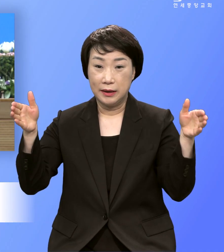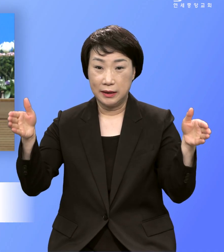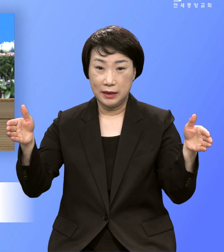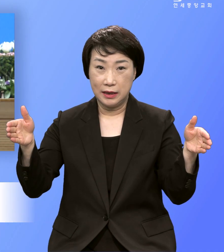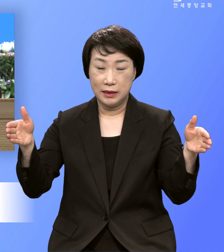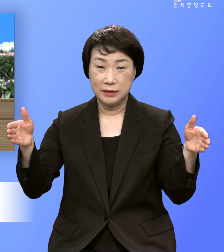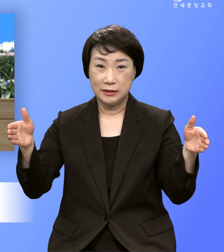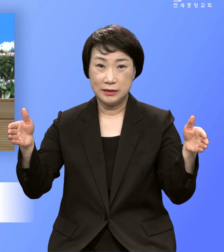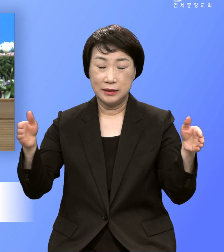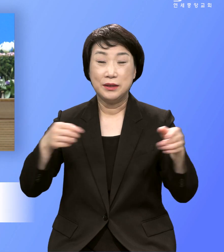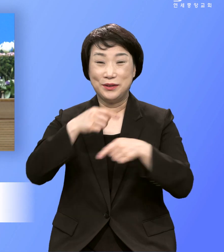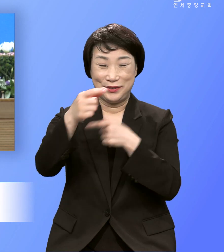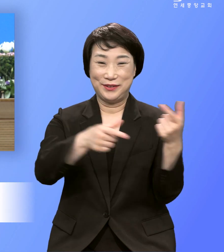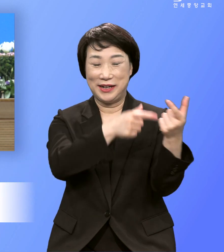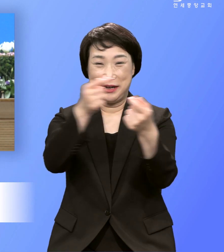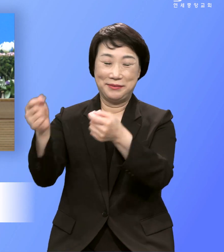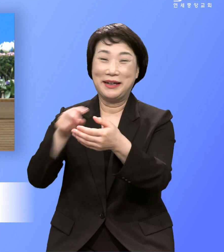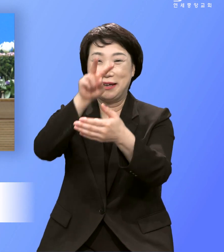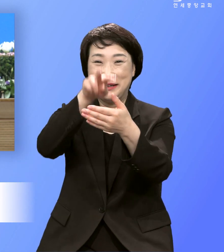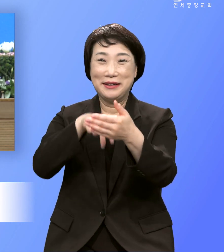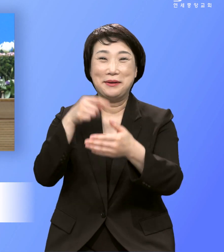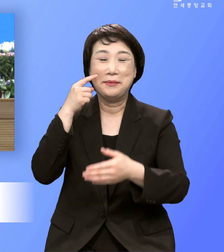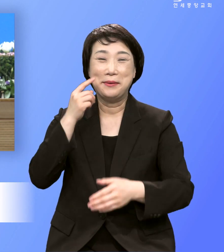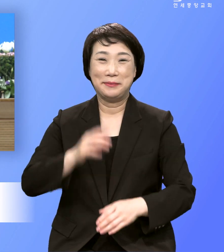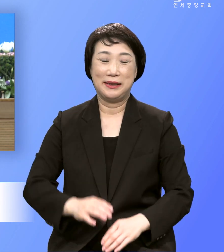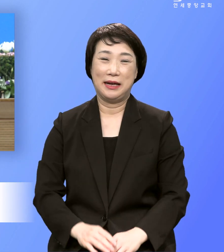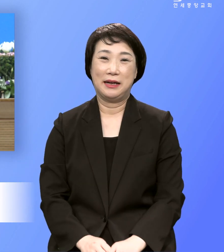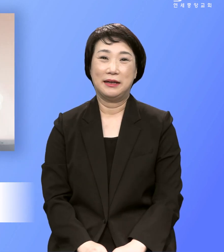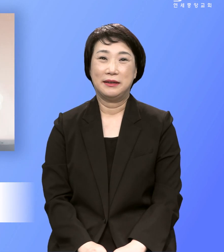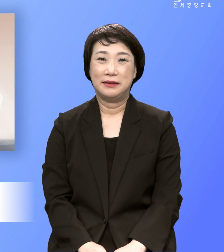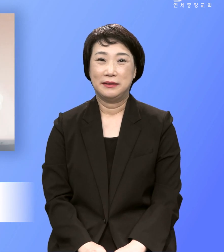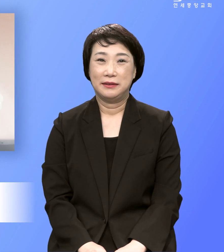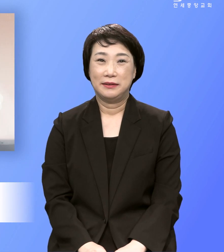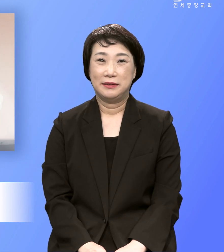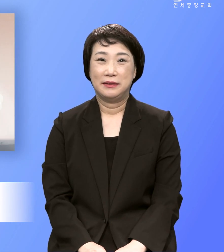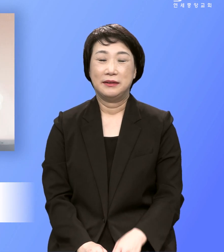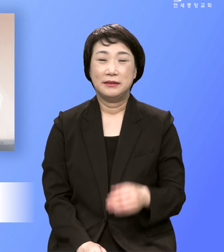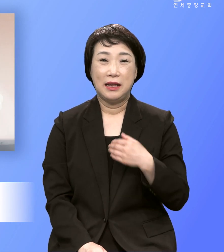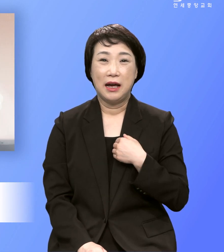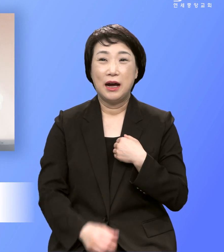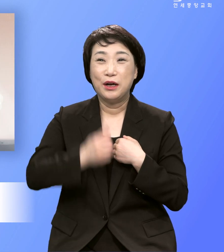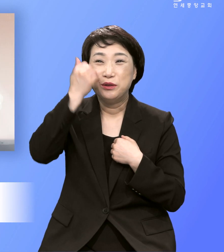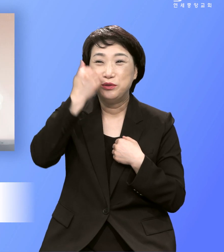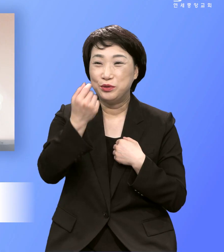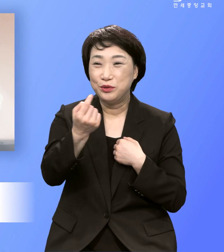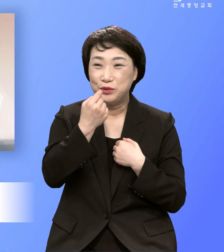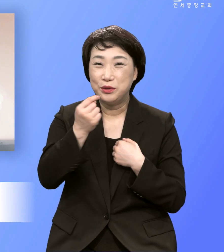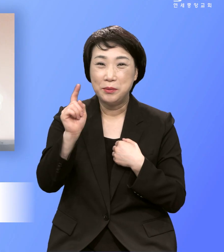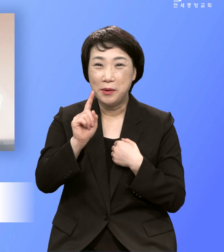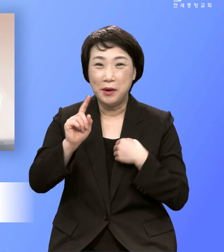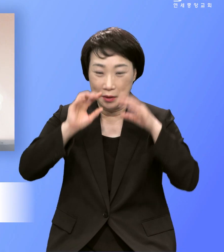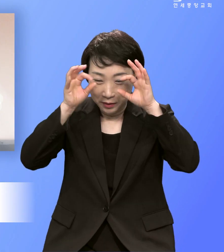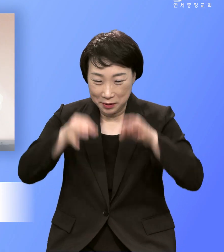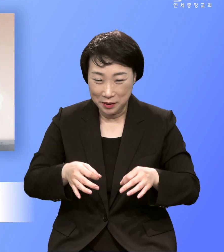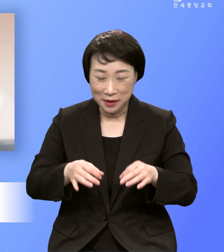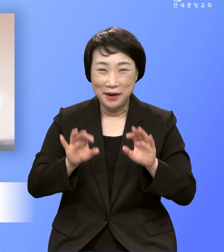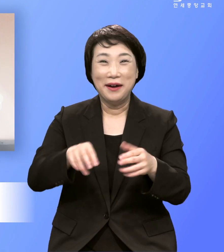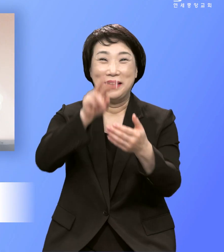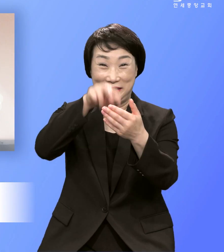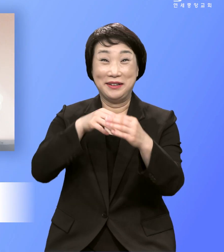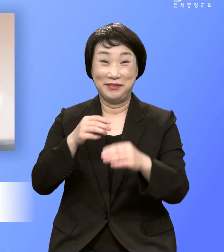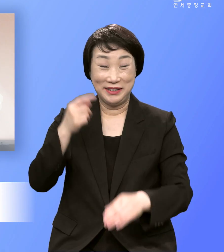25절까지를 다 같이 큰 음성으로 합독합니다. 내가 어떤 사람인가도 들여다봐